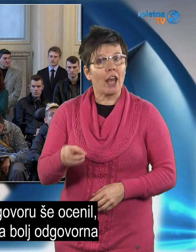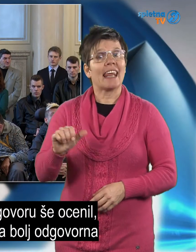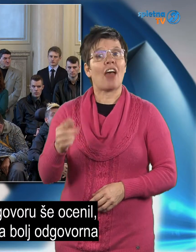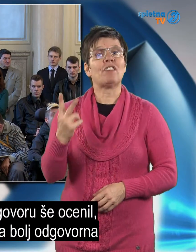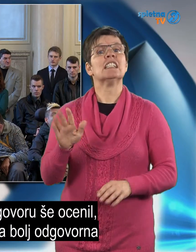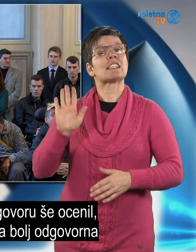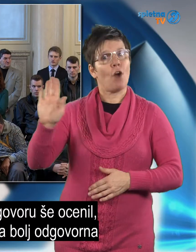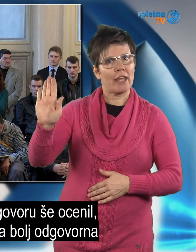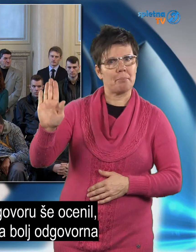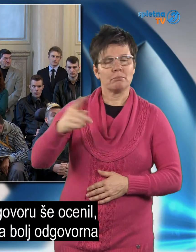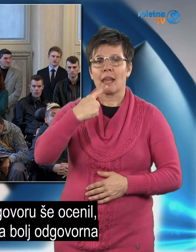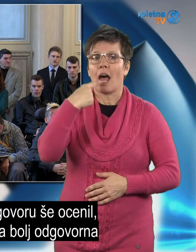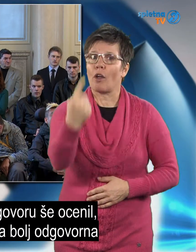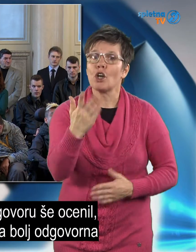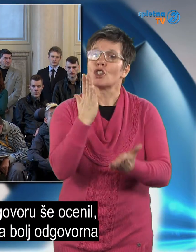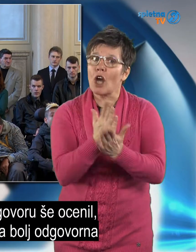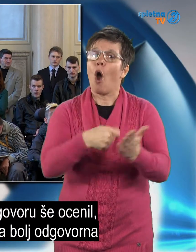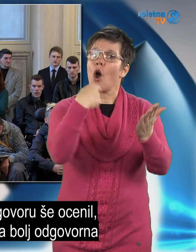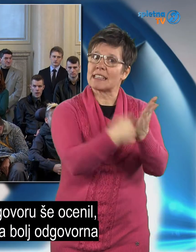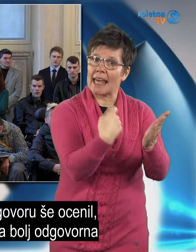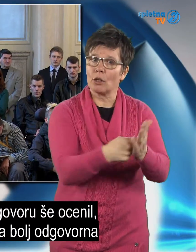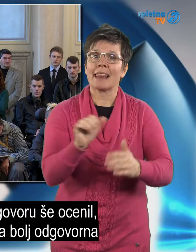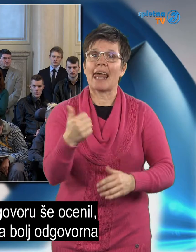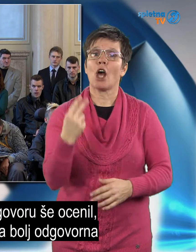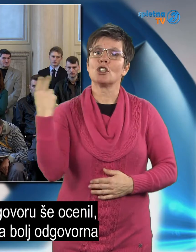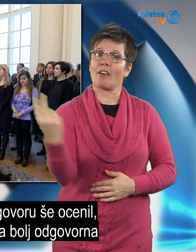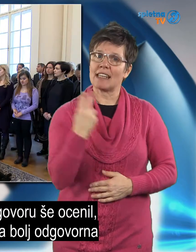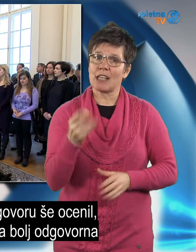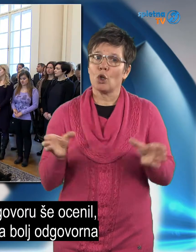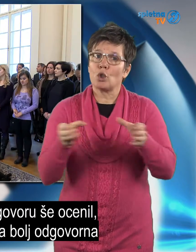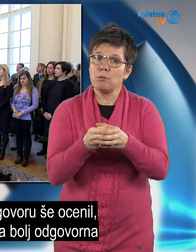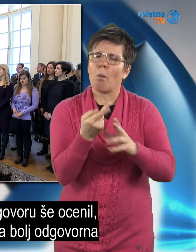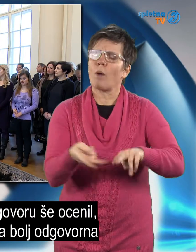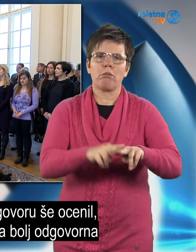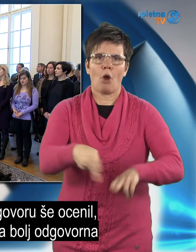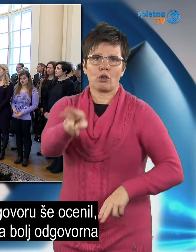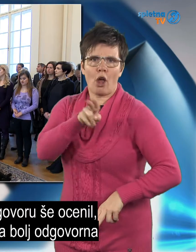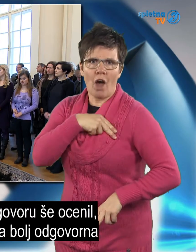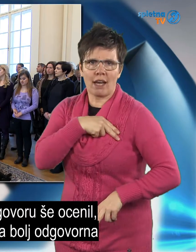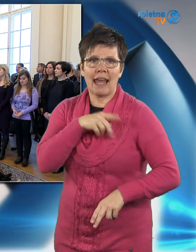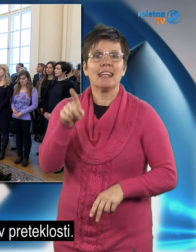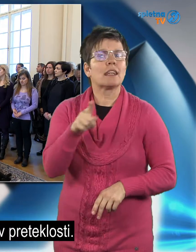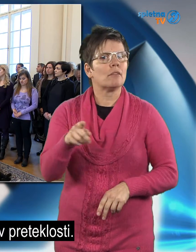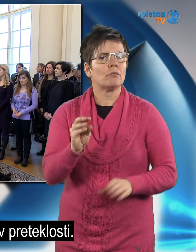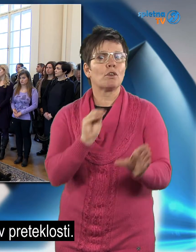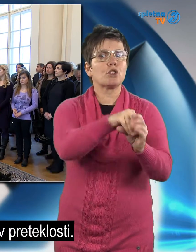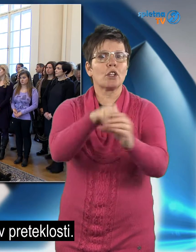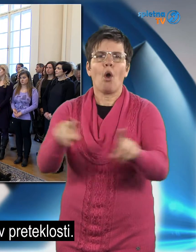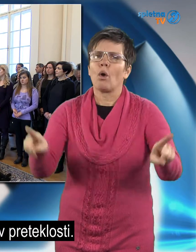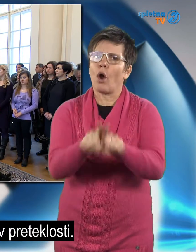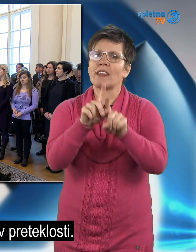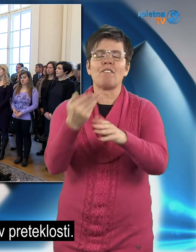Pahor je v svojem nagovoru še ocenil, da je slovenska družba bolj odgovorna in vključujoča kot v